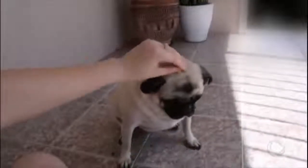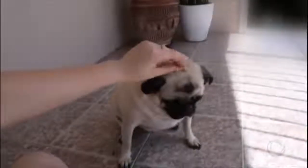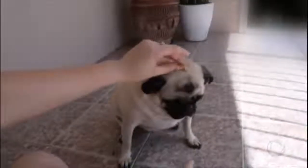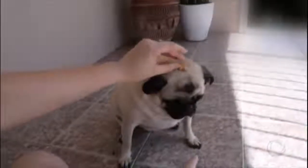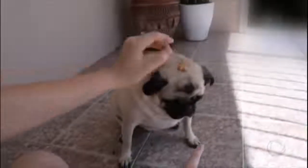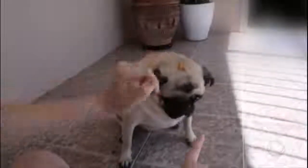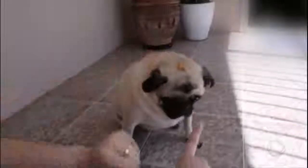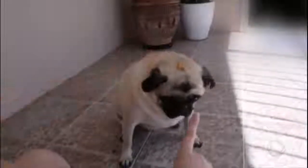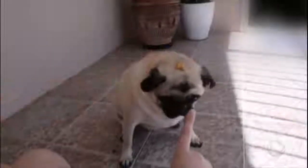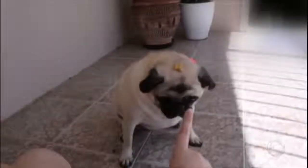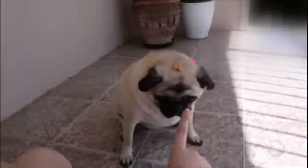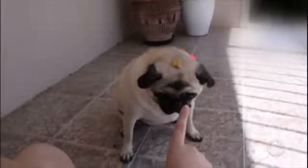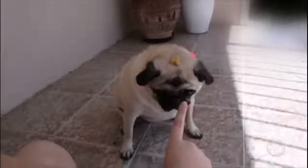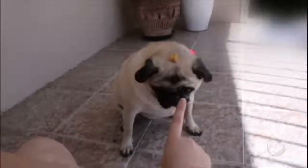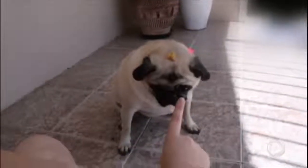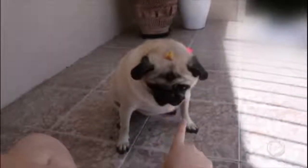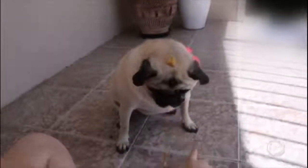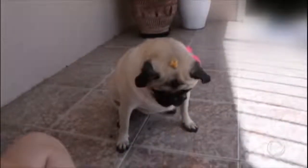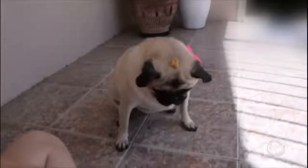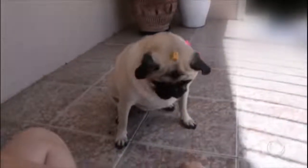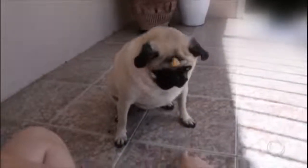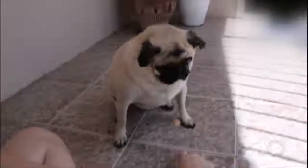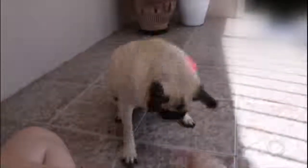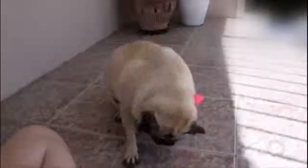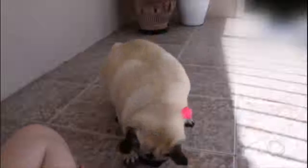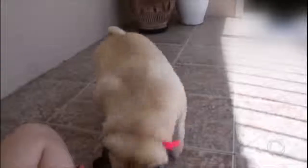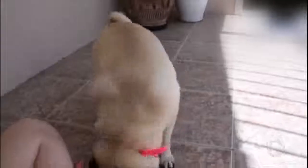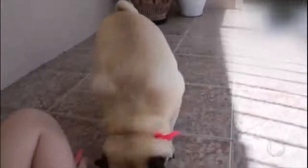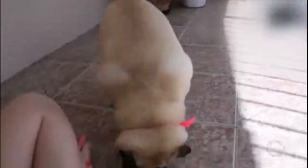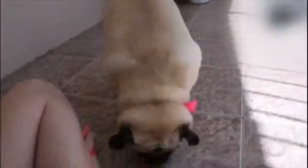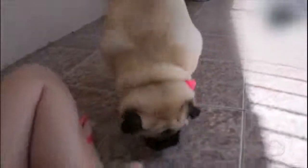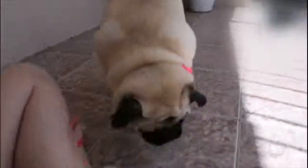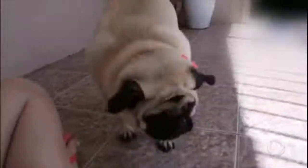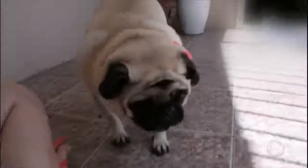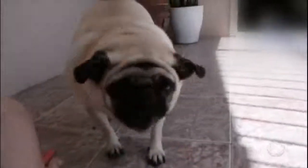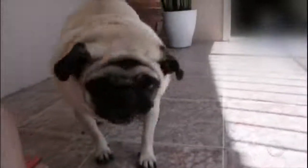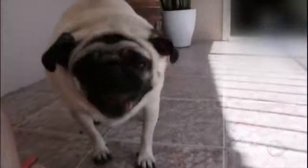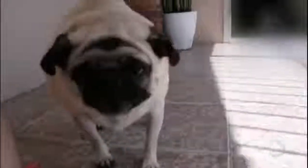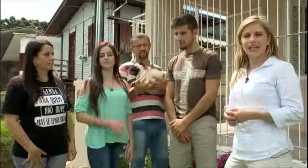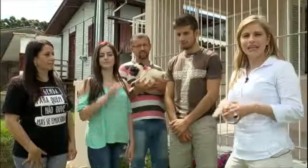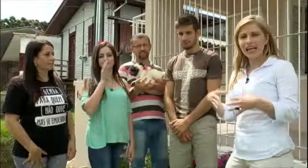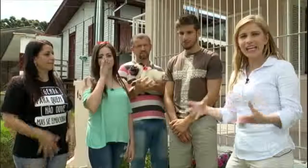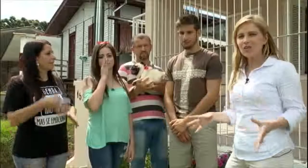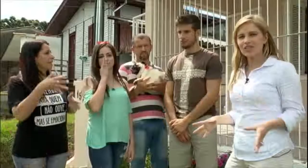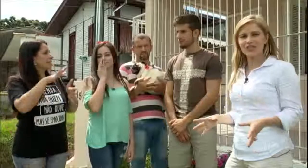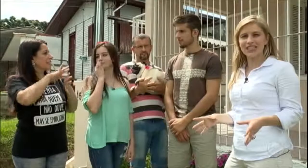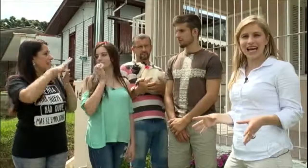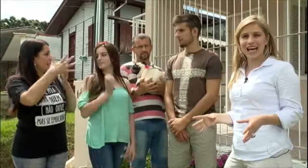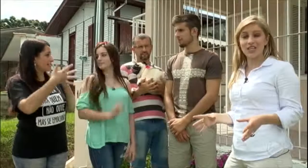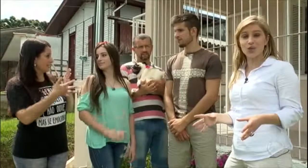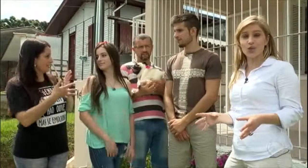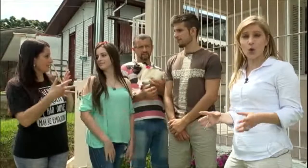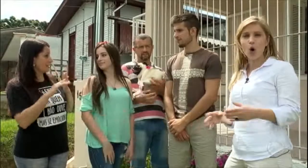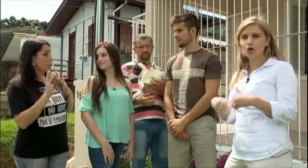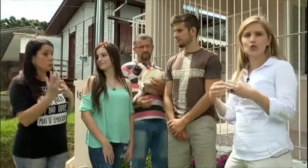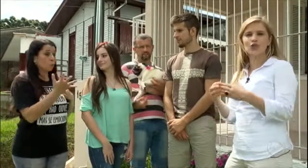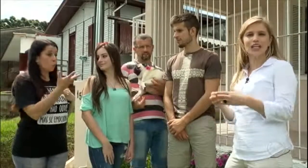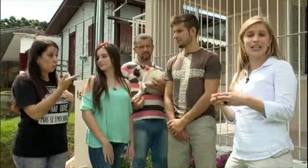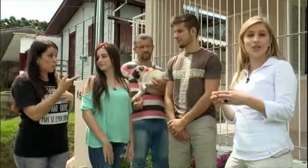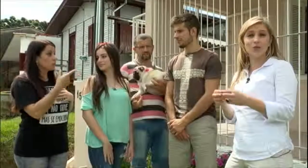cerca de 10 milhões de surdos que existem no Brasil. Na língua de sinais, todos ganham